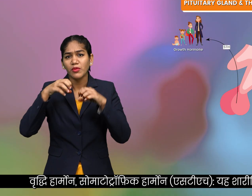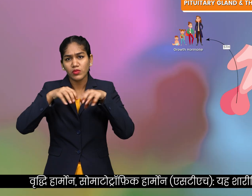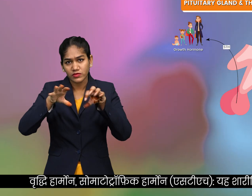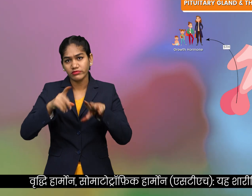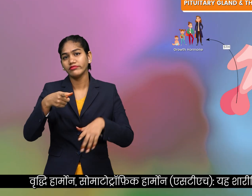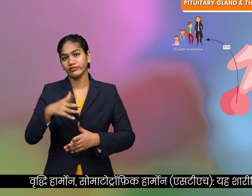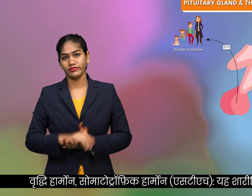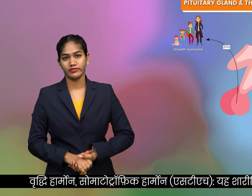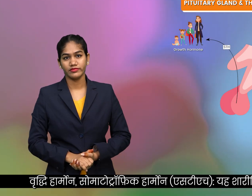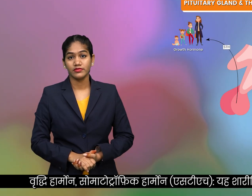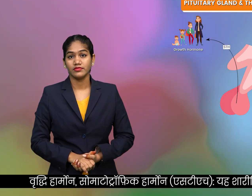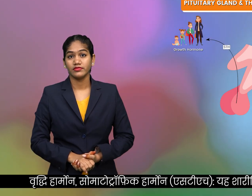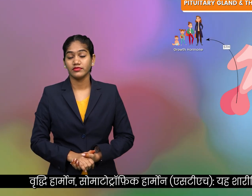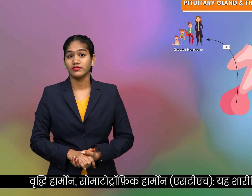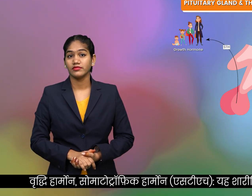सोमैटोट्रोफिक हार्मोन